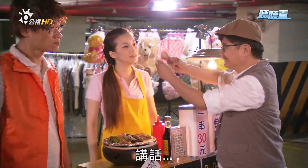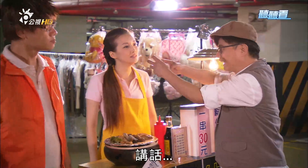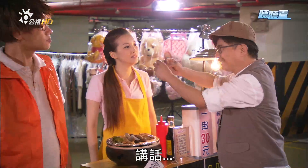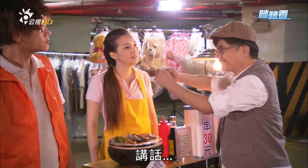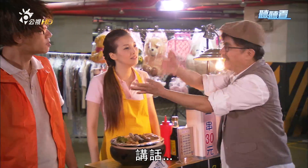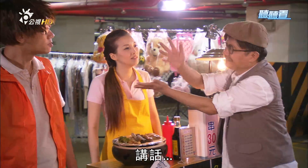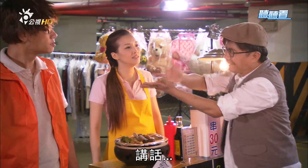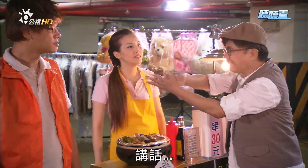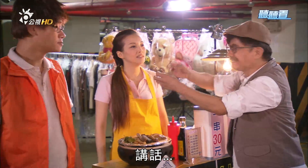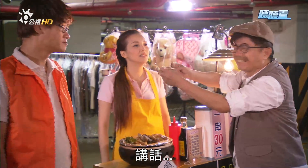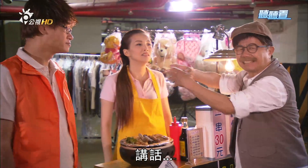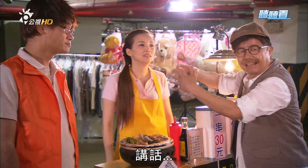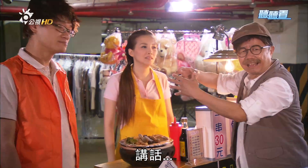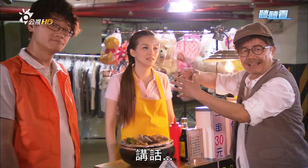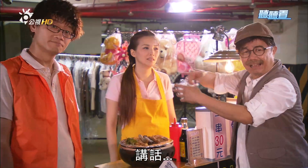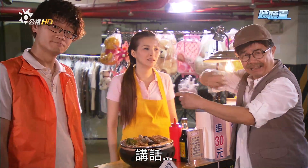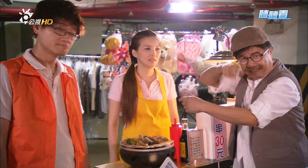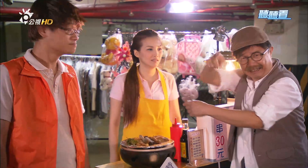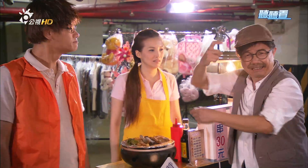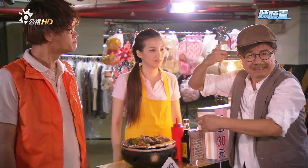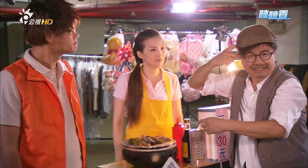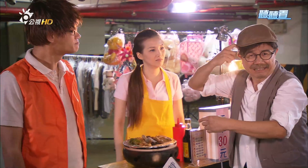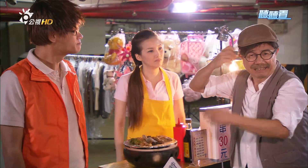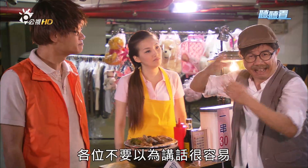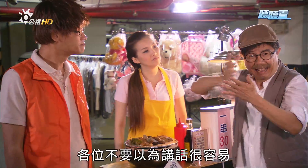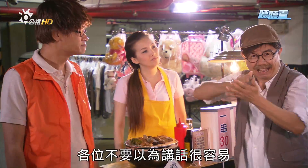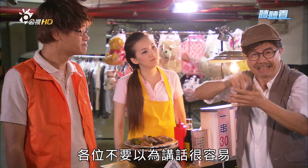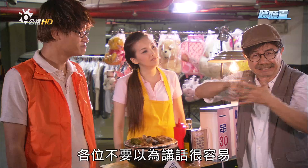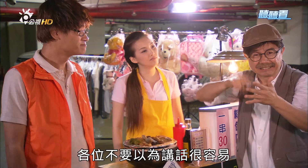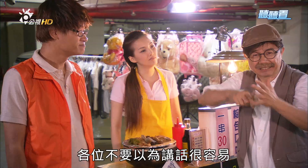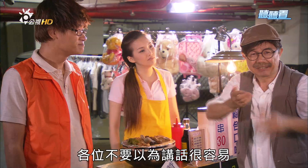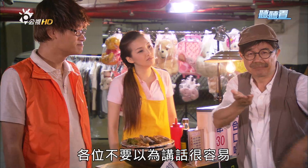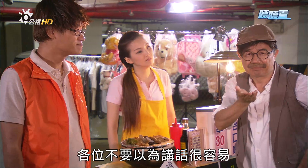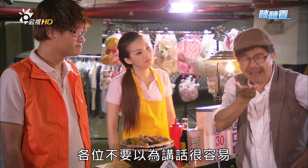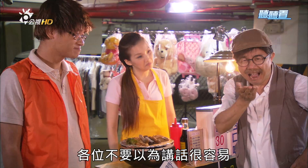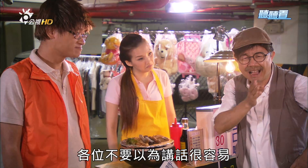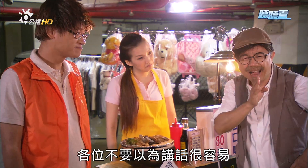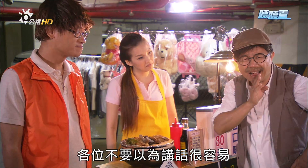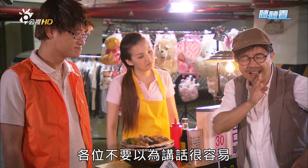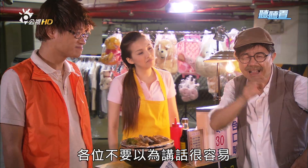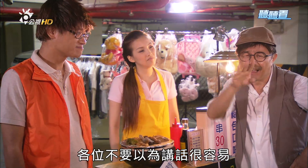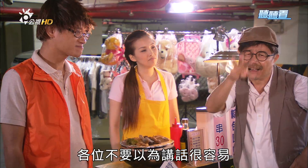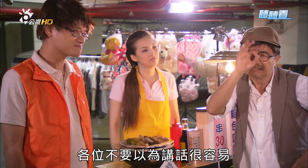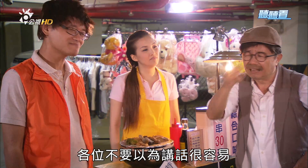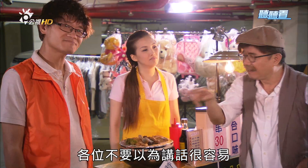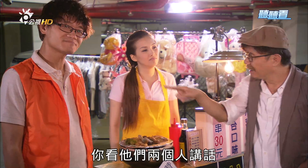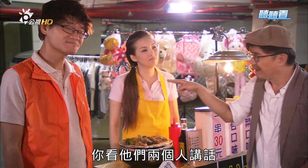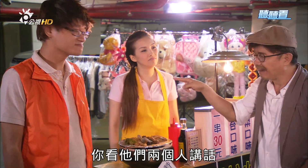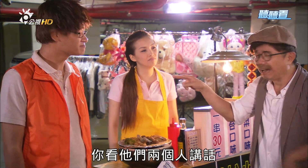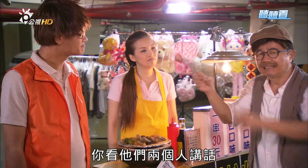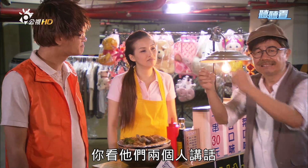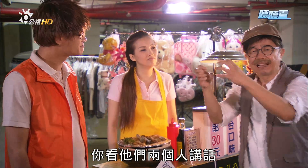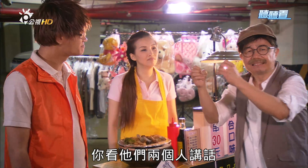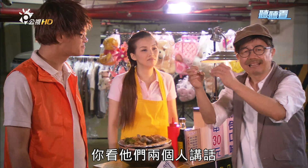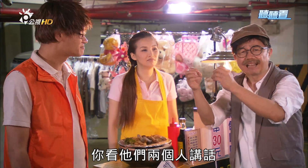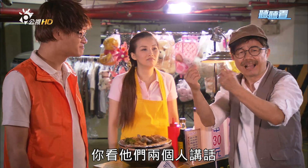讲话讲话，各位不要以为讲话很容易啊！你看他们两个人讲话